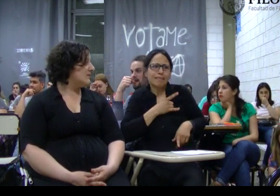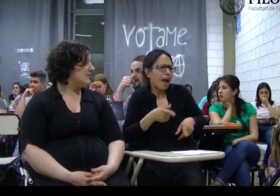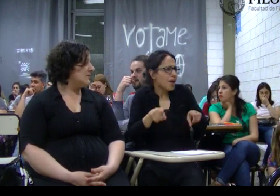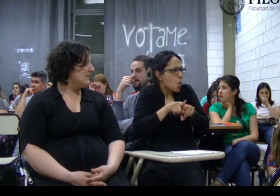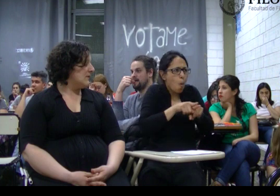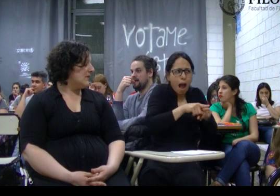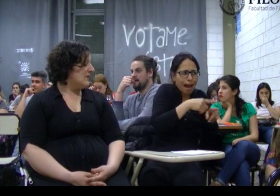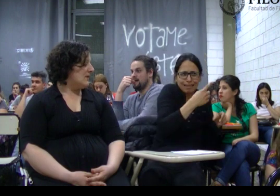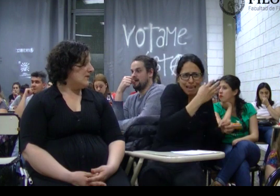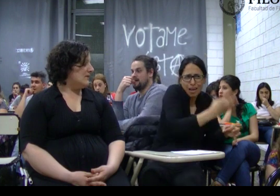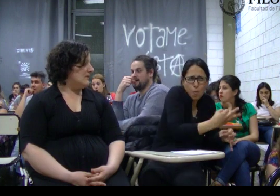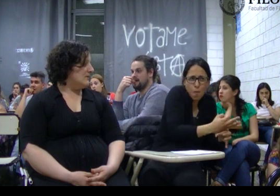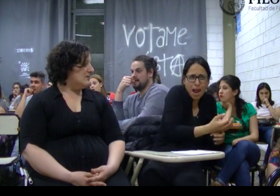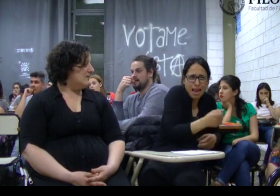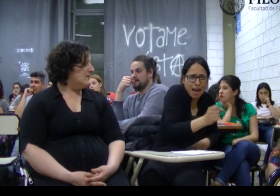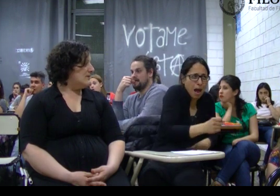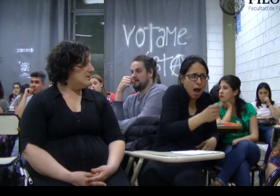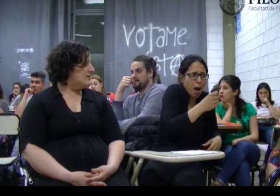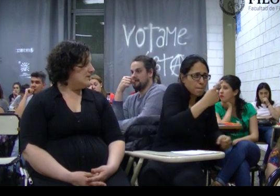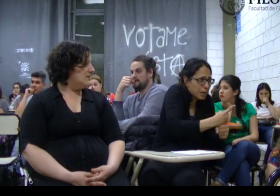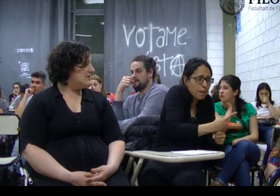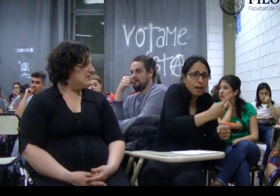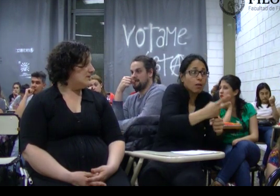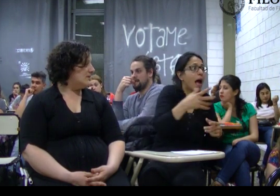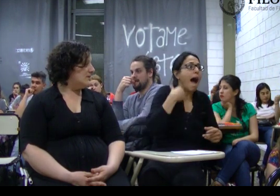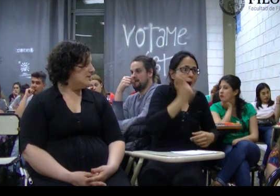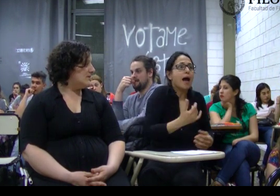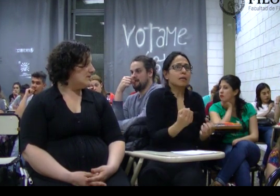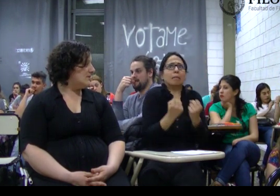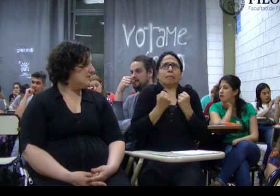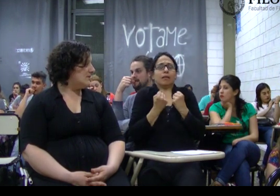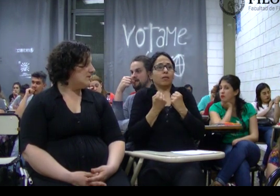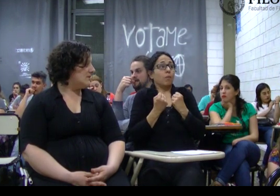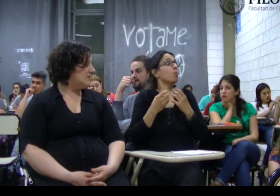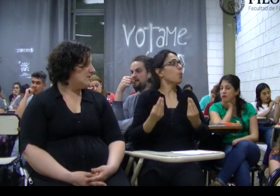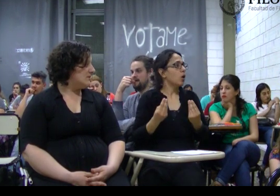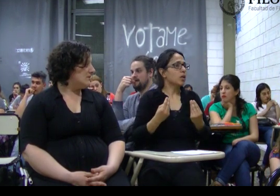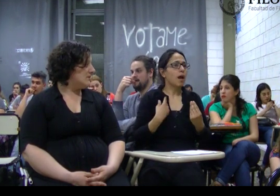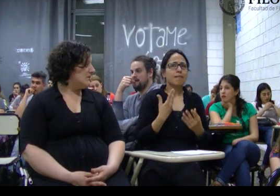estos temas, no se sienten informados,